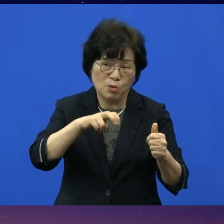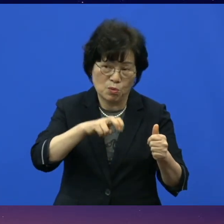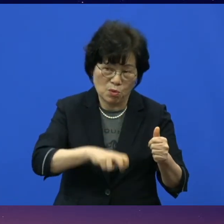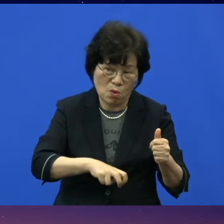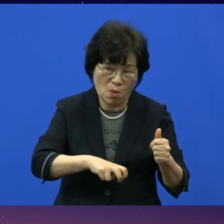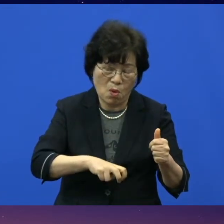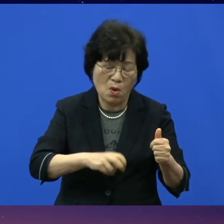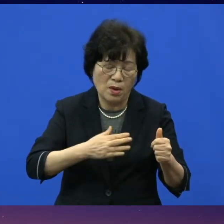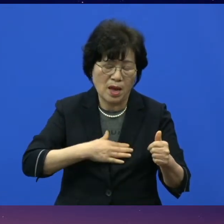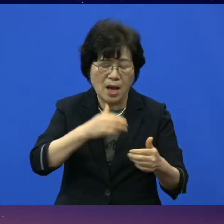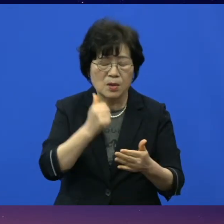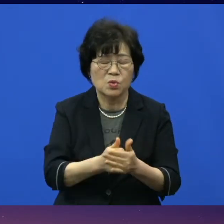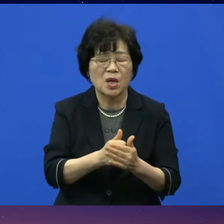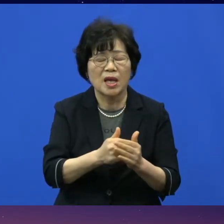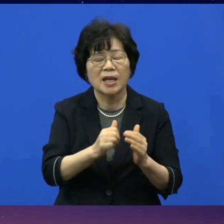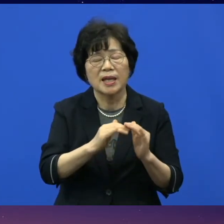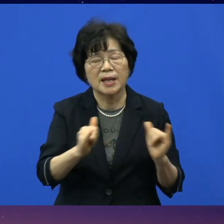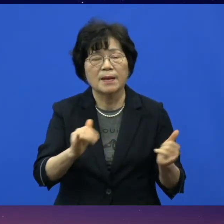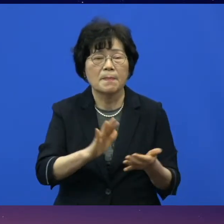내가 죄인이라고.